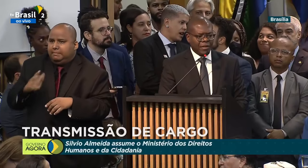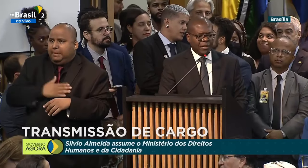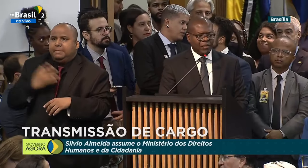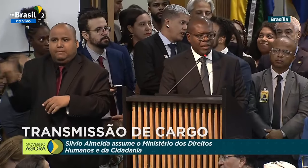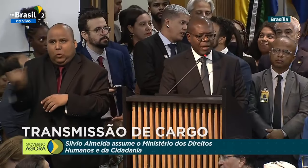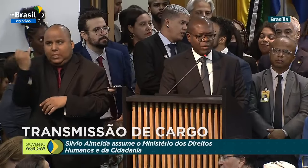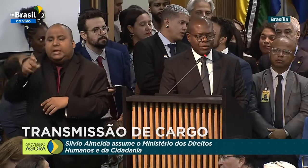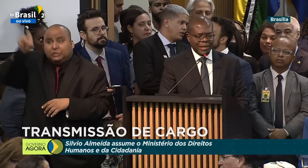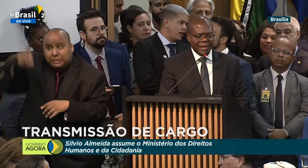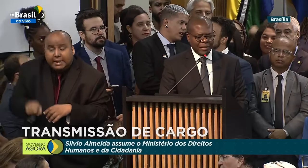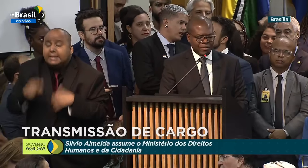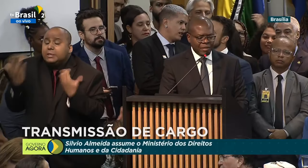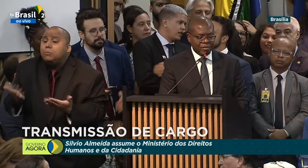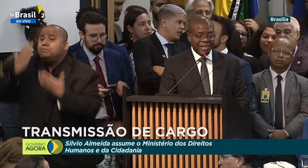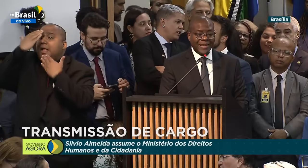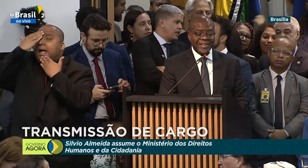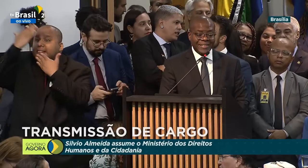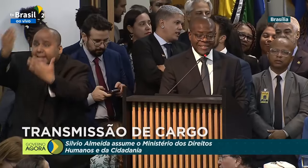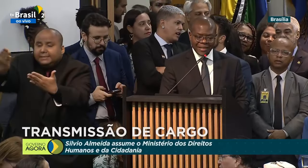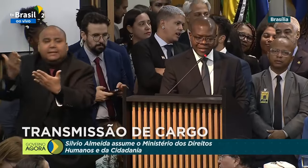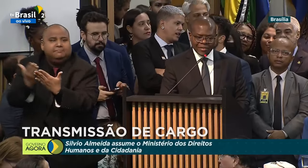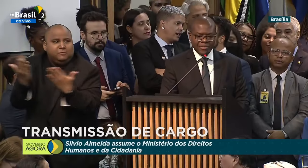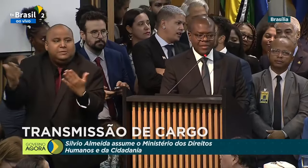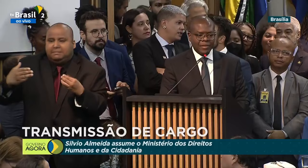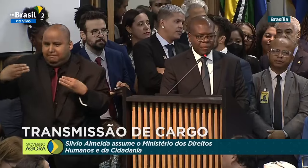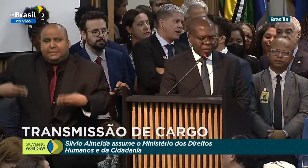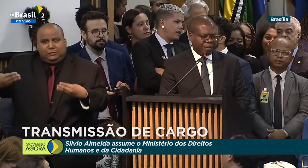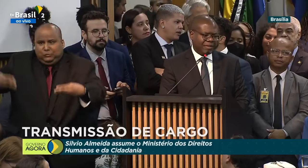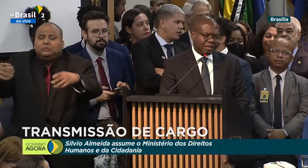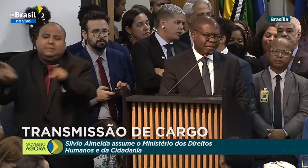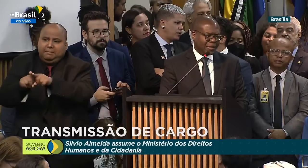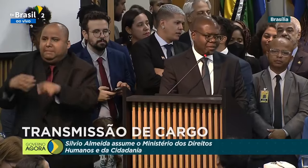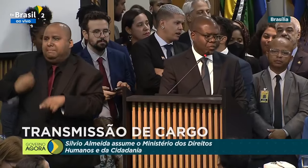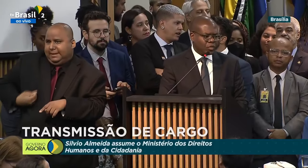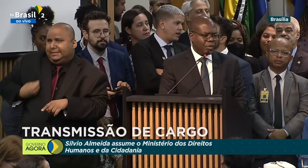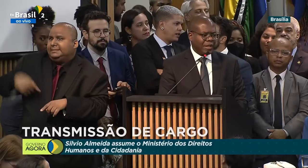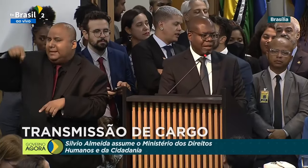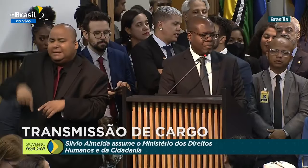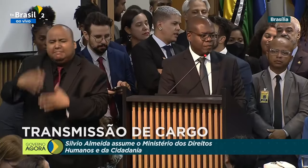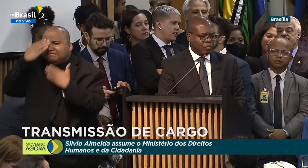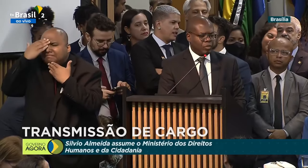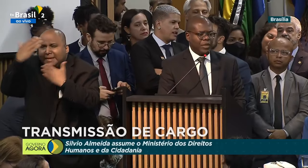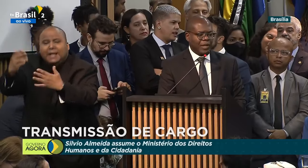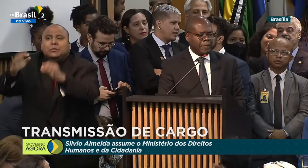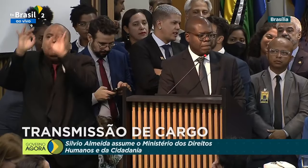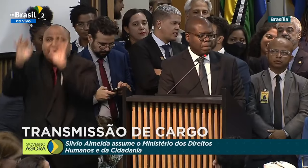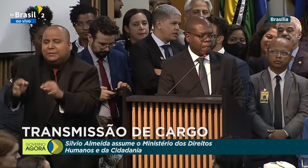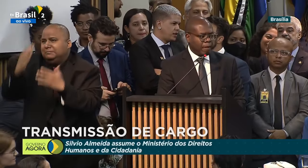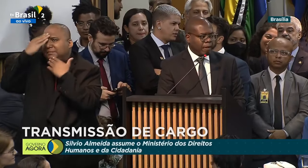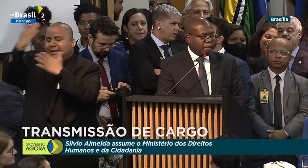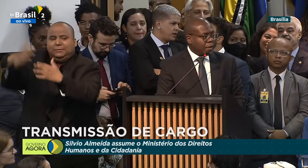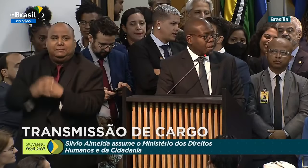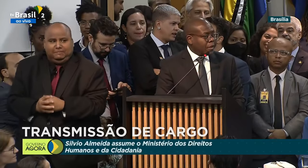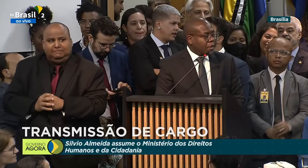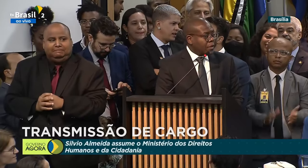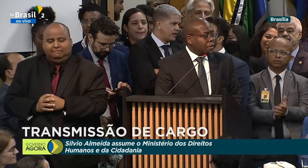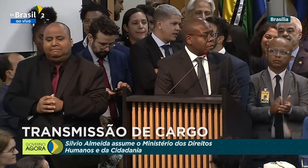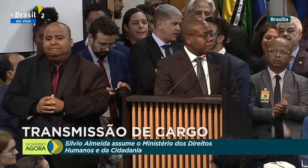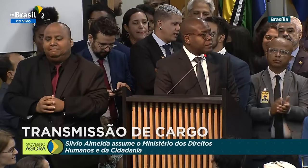então quero agradecer os agradecê-las pela presença aqui muito obrigado muito obrigado